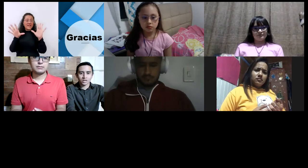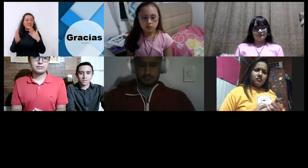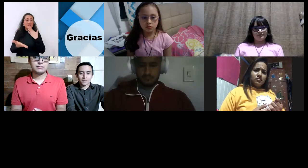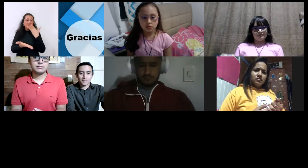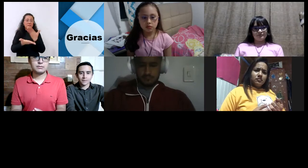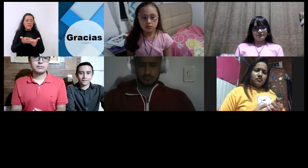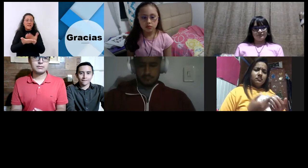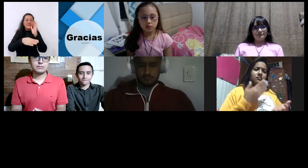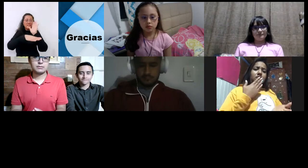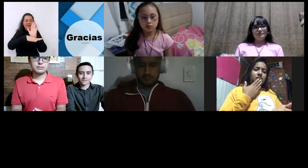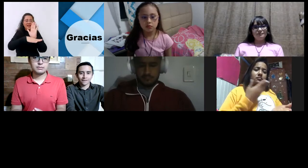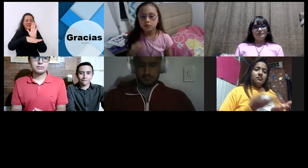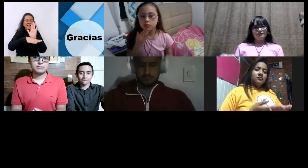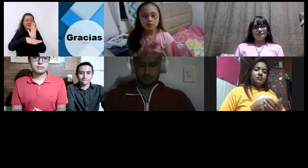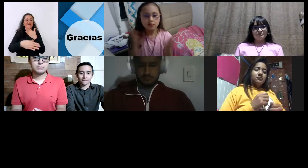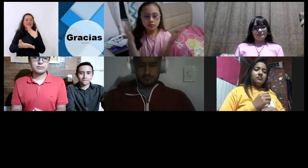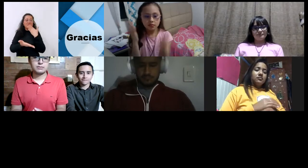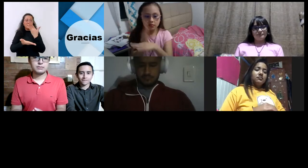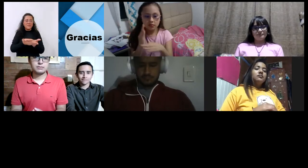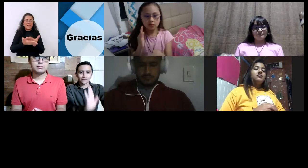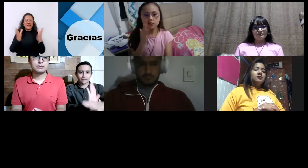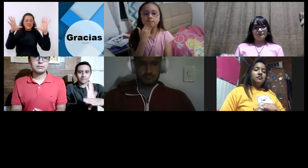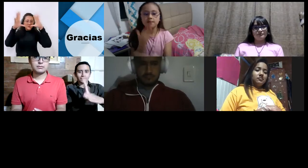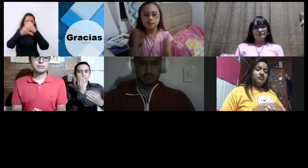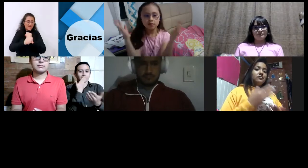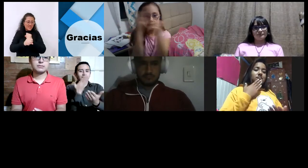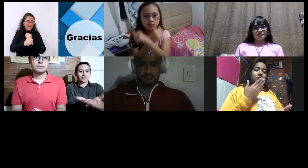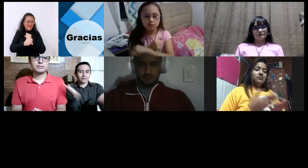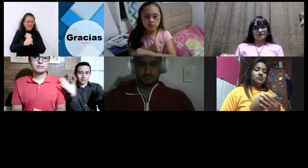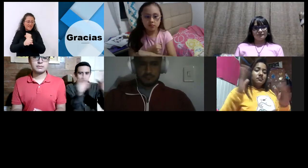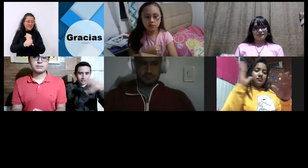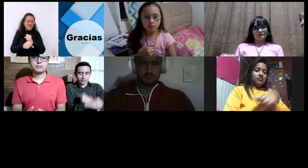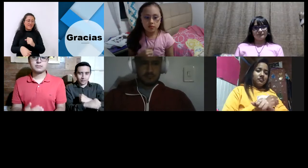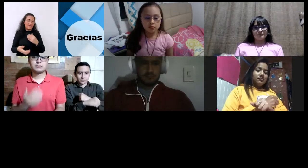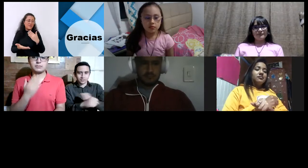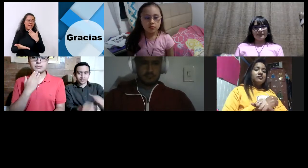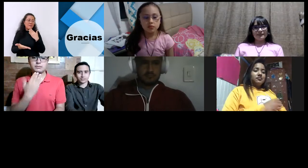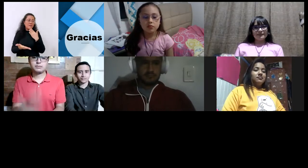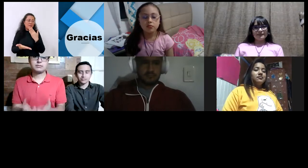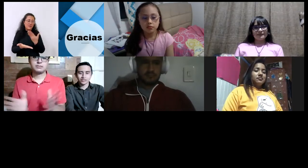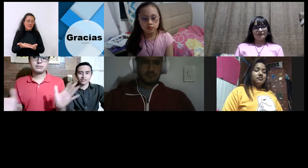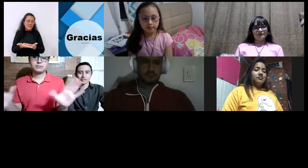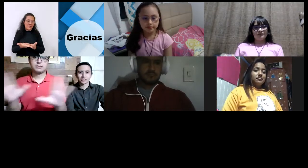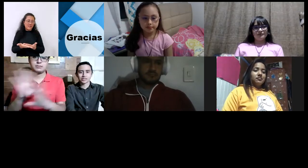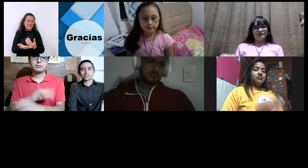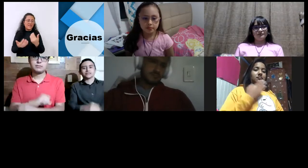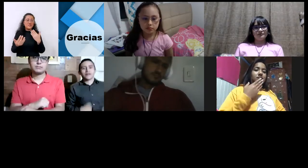días, buenas tardes, buenas noches. Se usa la misma acá. Y